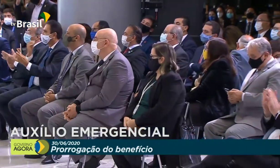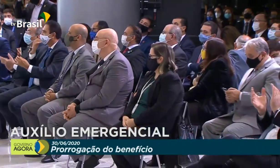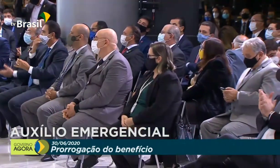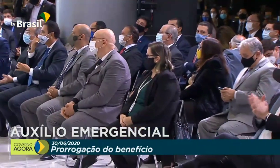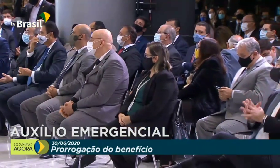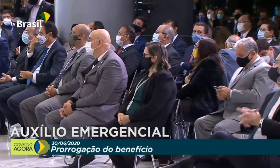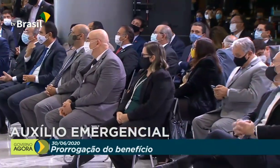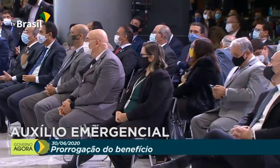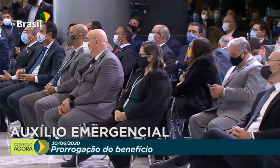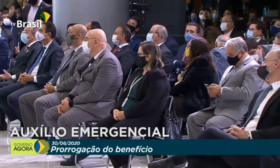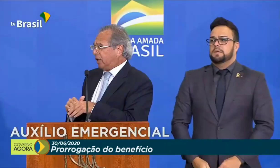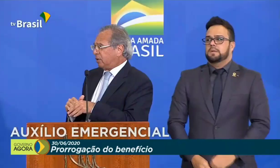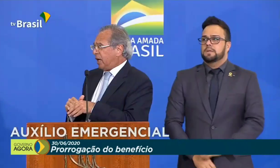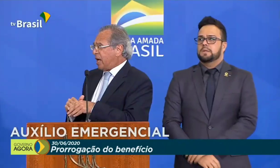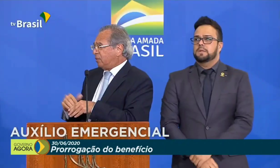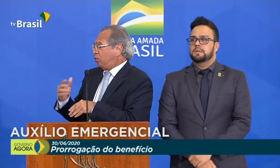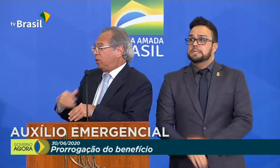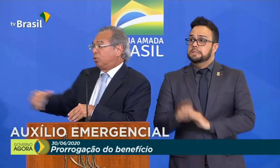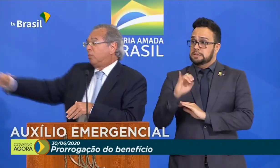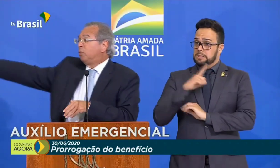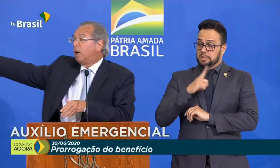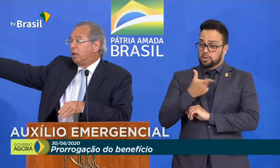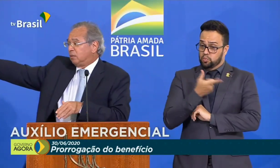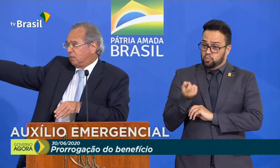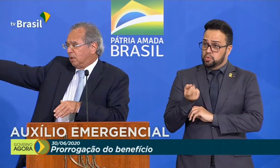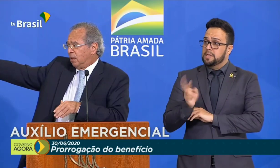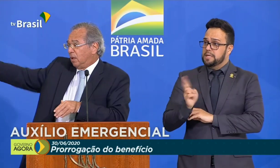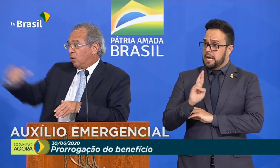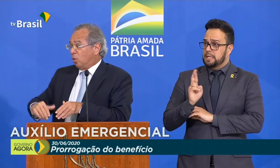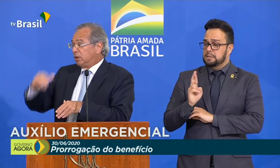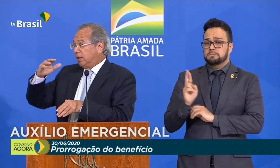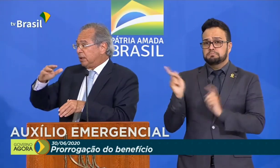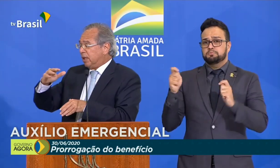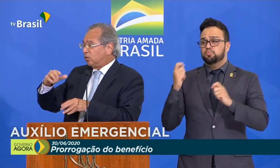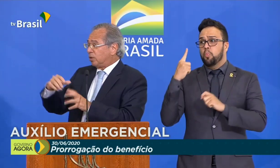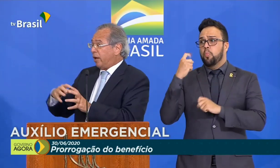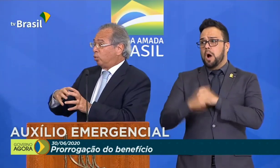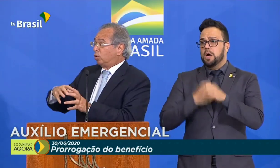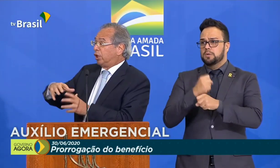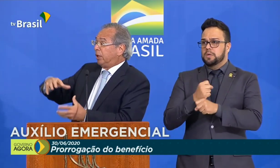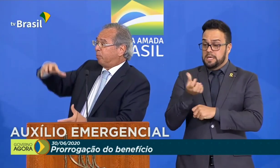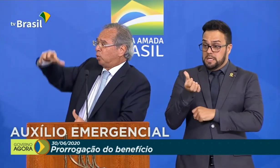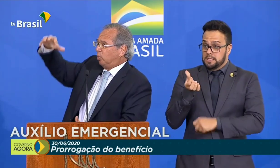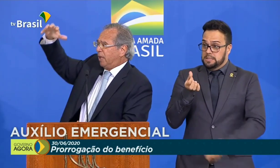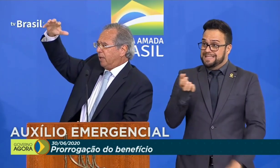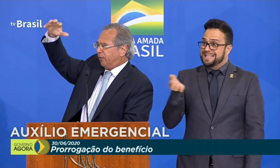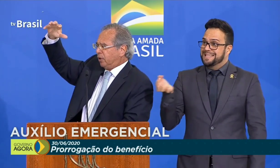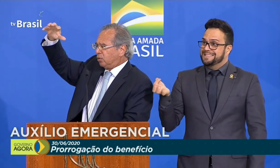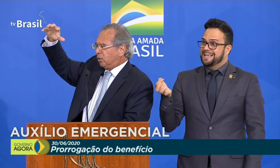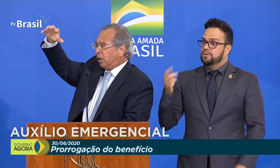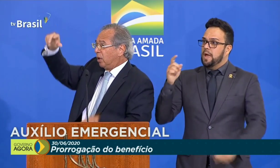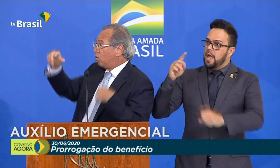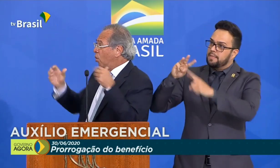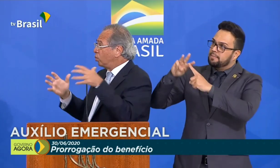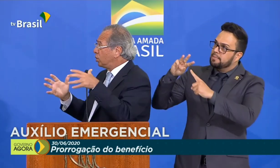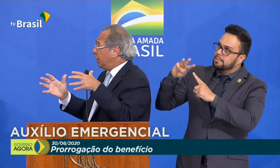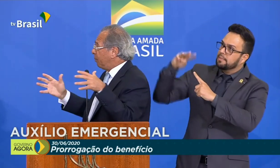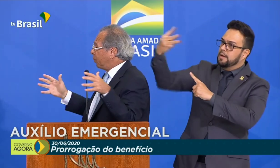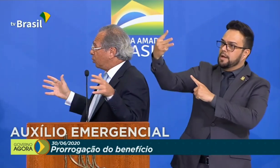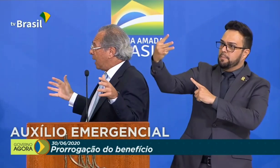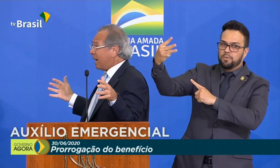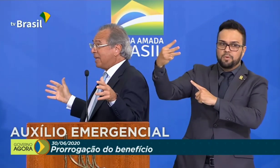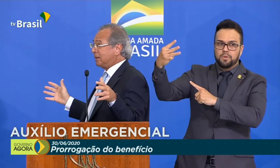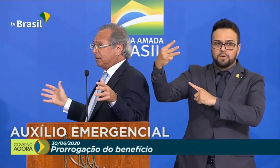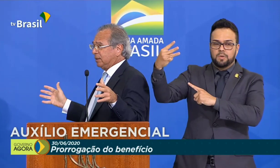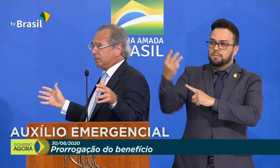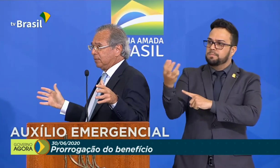Se tivéssemos com R$200, podíamos cobrir um ano. Com 600, é o triplo do benefício, com o